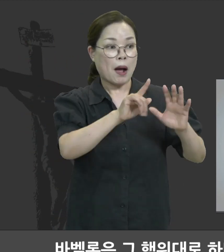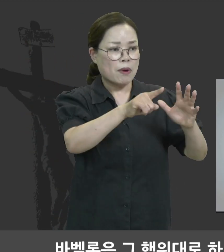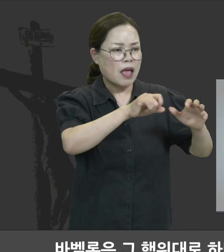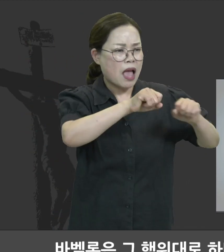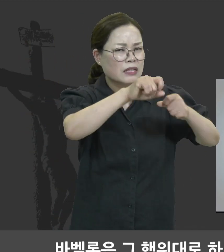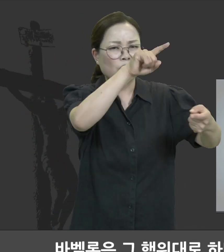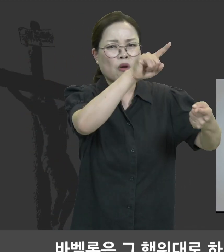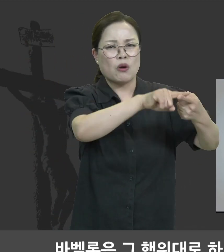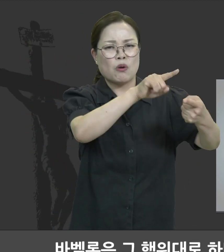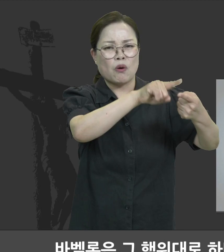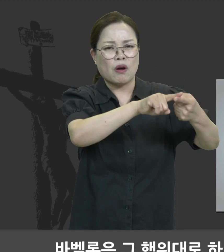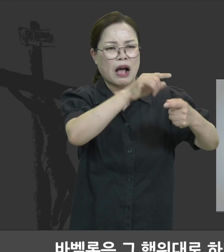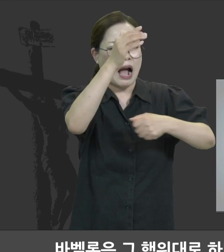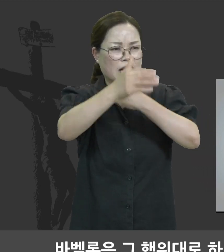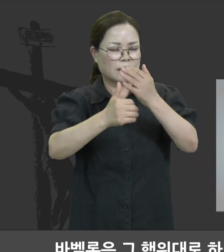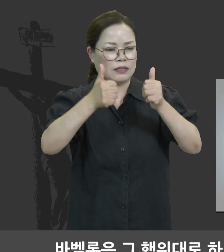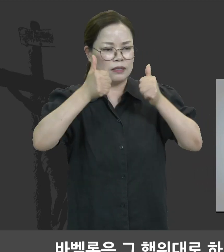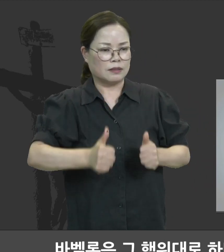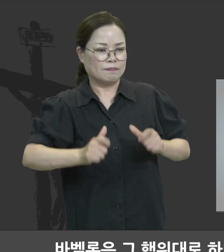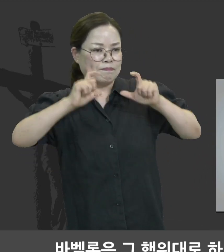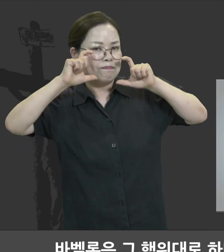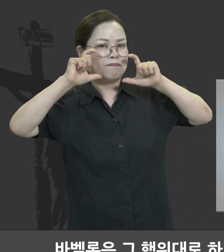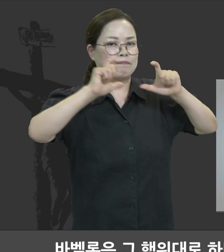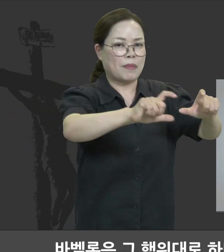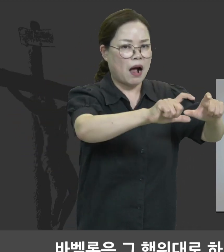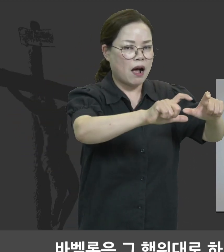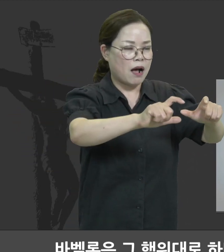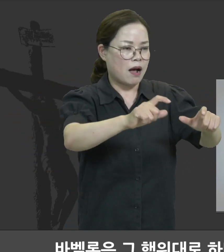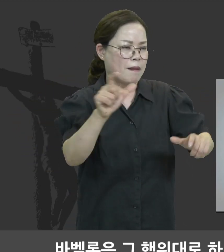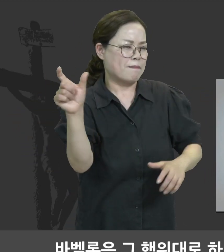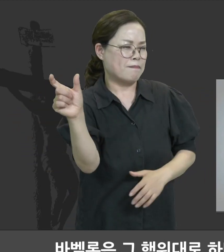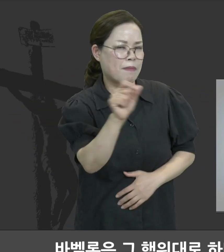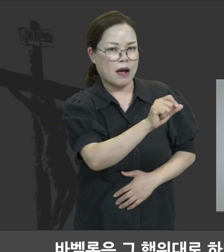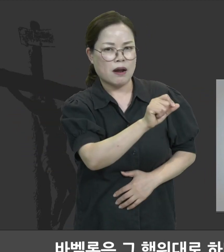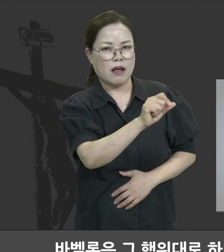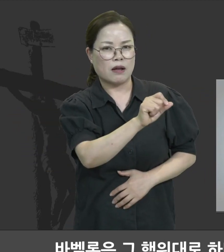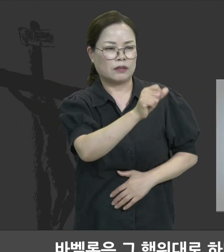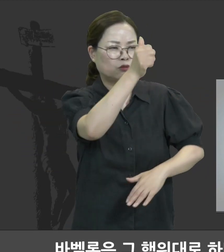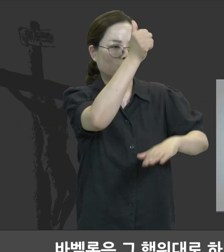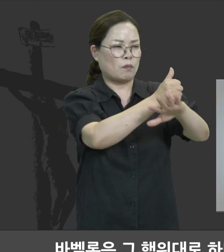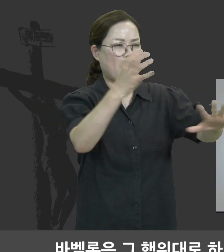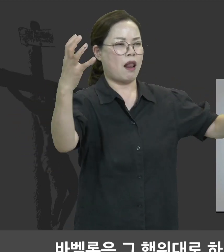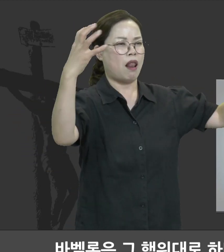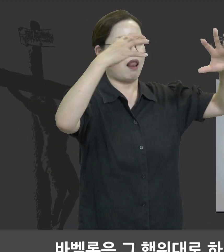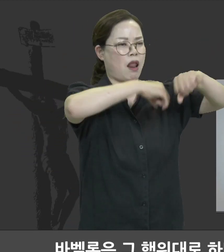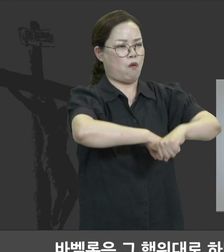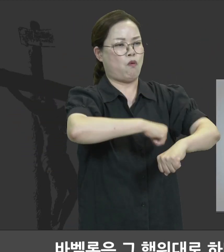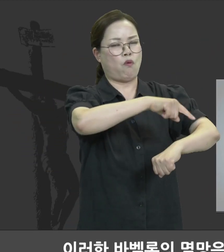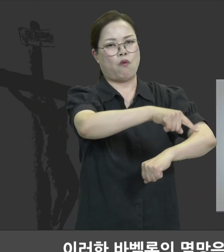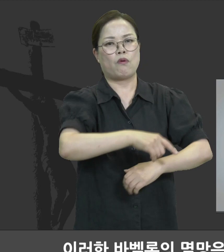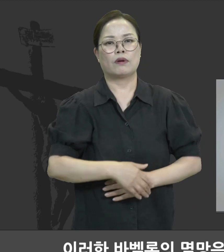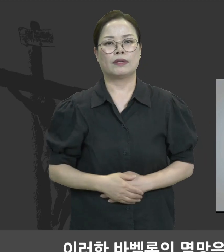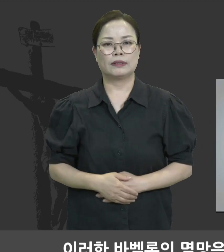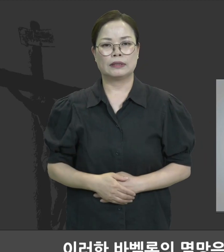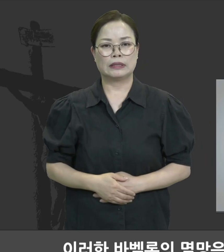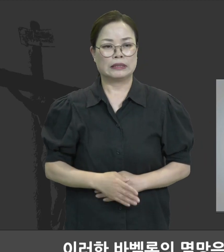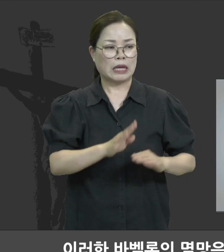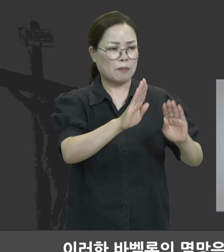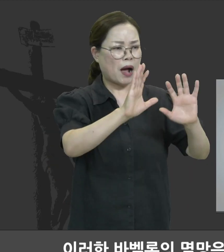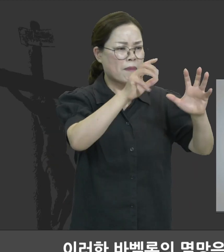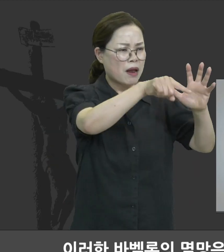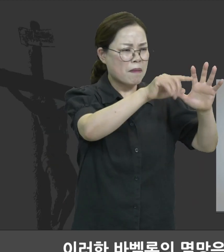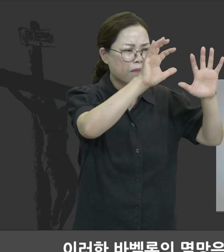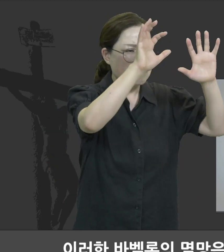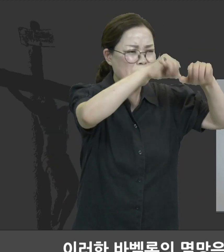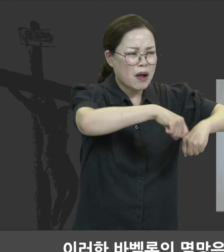바벨론은 그 행위대로 하나님의 심판을 받고 매우 빠르게 종말을 맞이하게 됩니다. 이러한